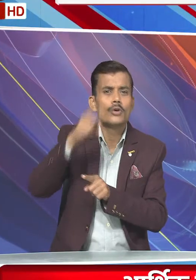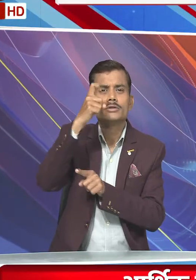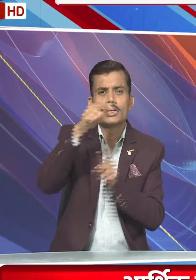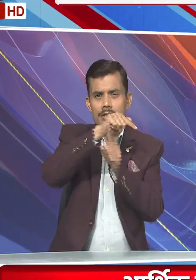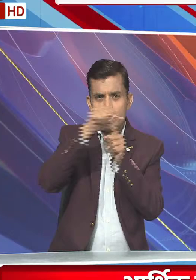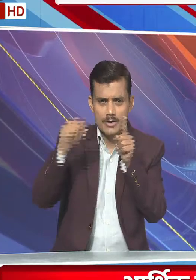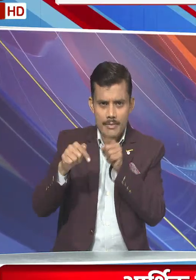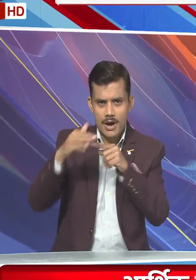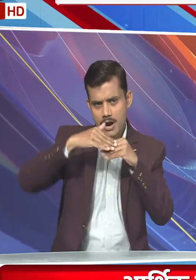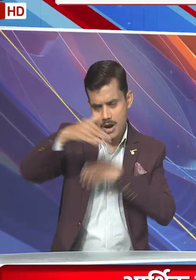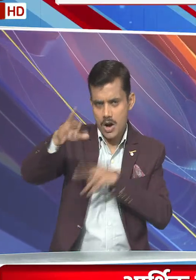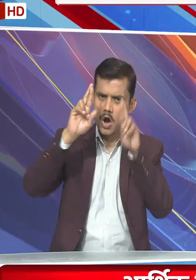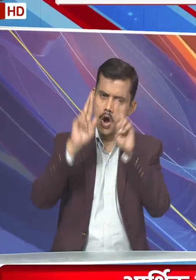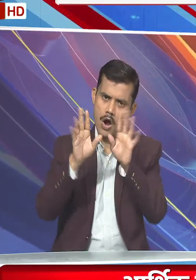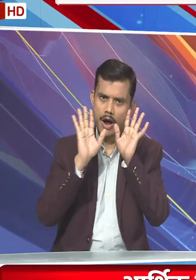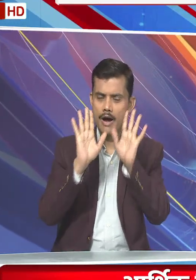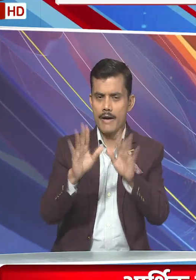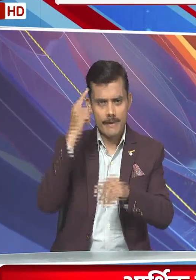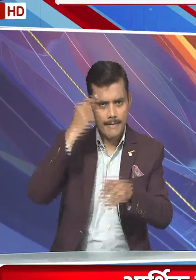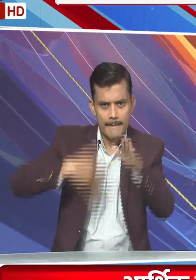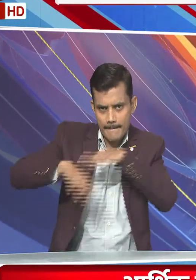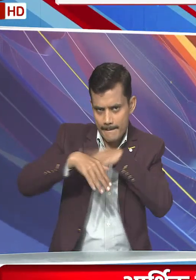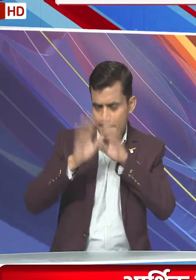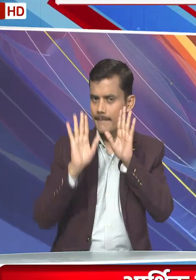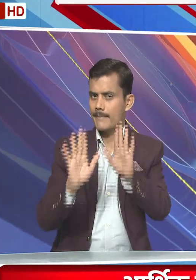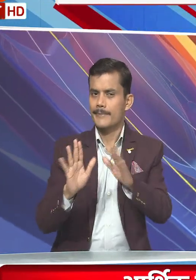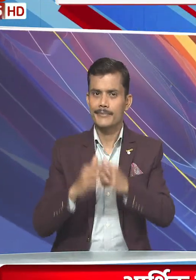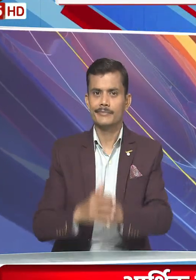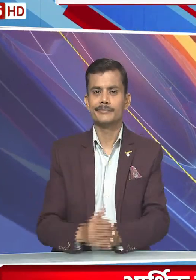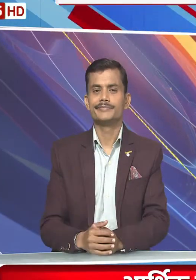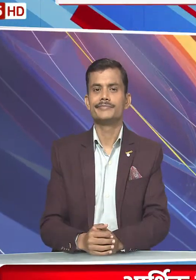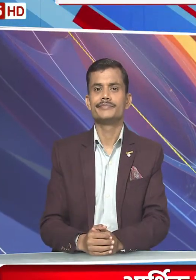13.7% रहने का अनुमान।